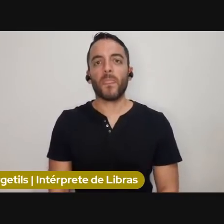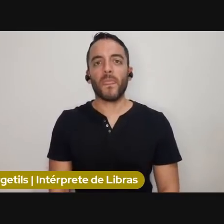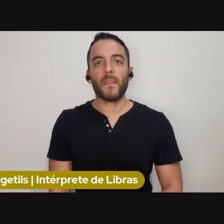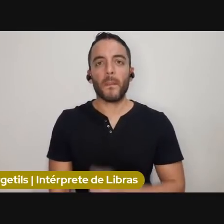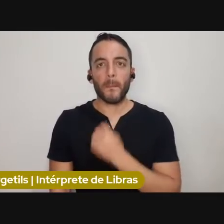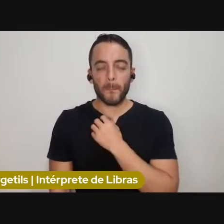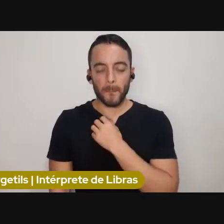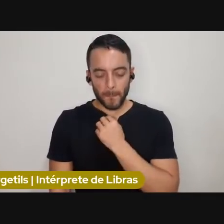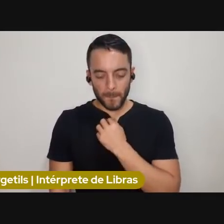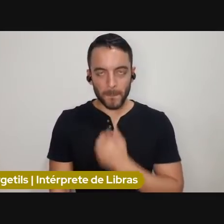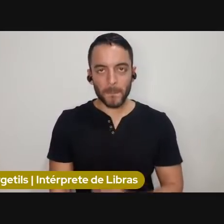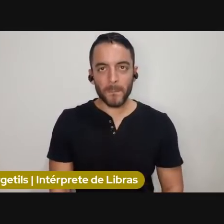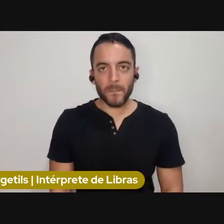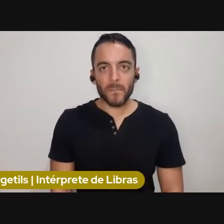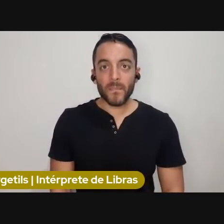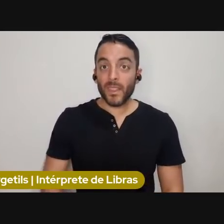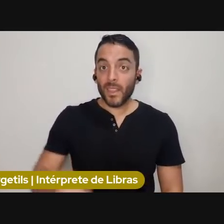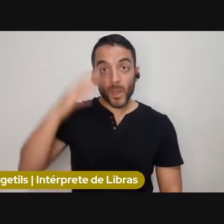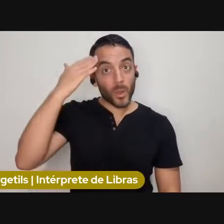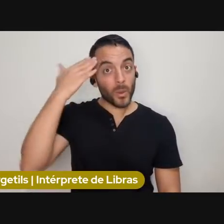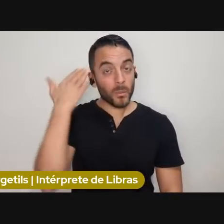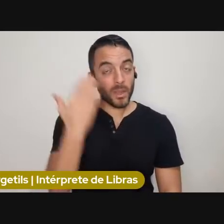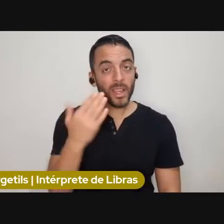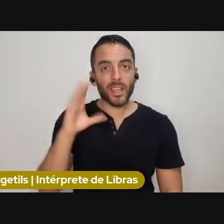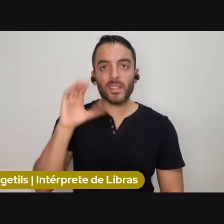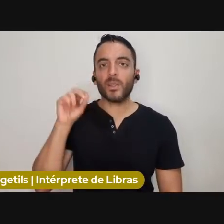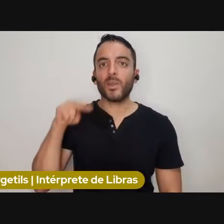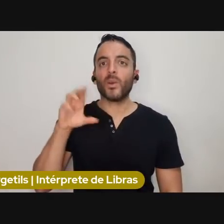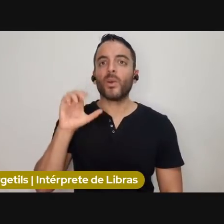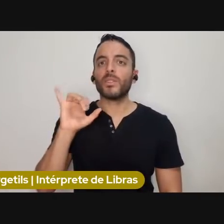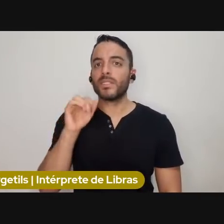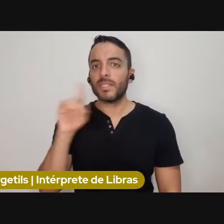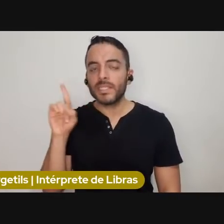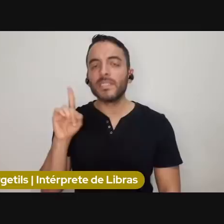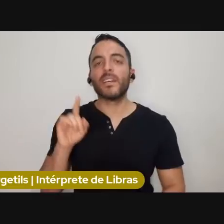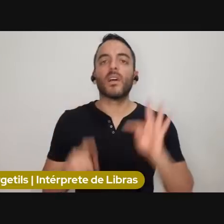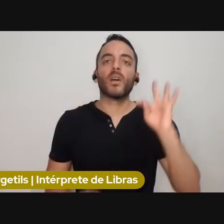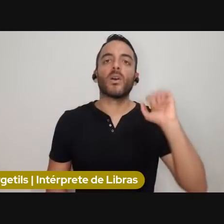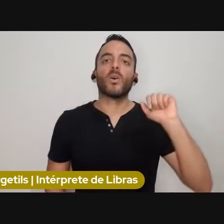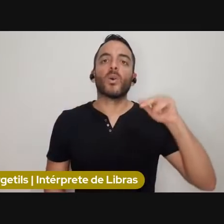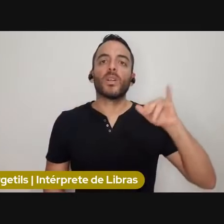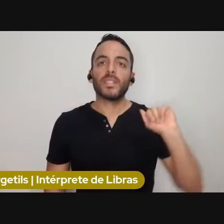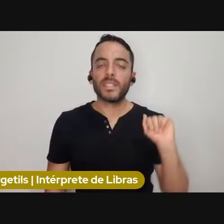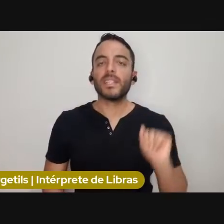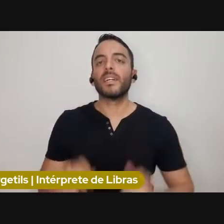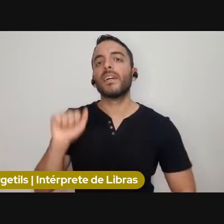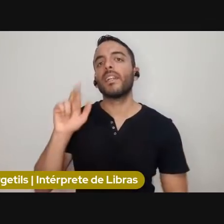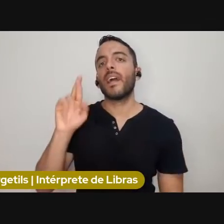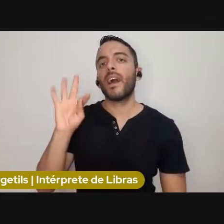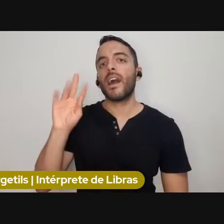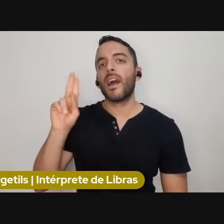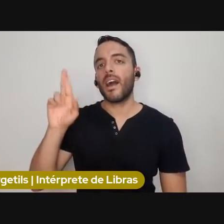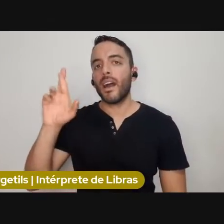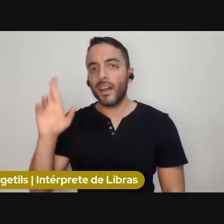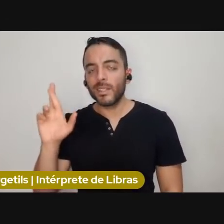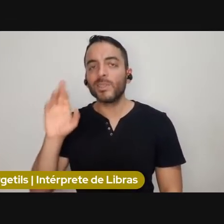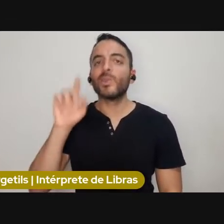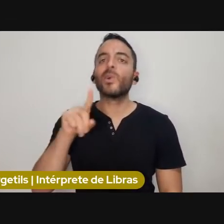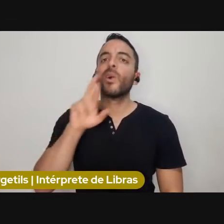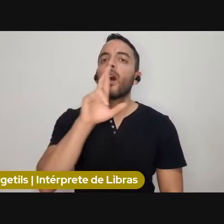Obrigado, Conceição, obrigado, Tânia, obrigado, Rita, todos, Arthur, todos os organizadores, obrigado, Fiocruz,